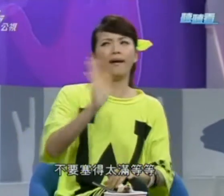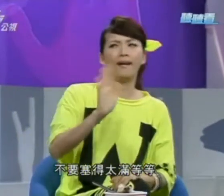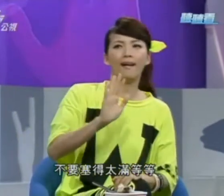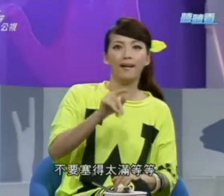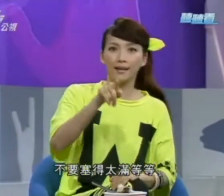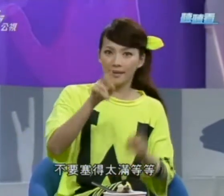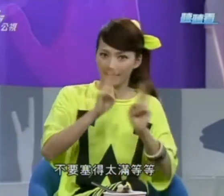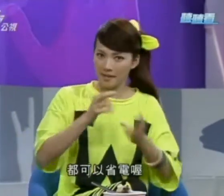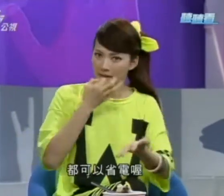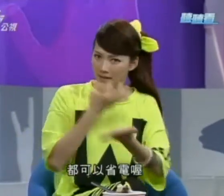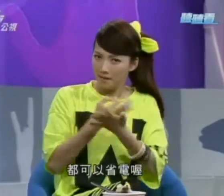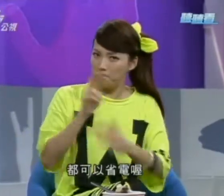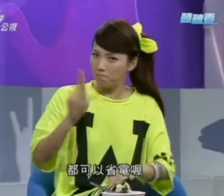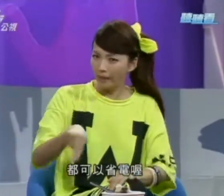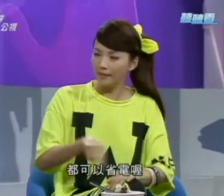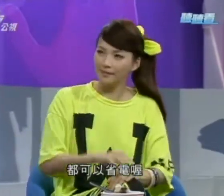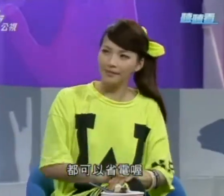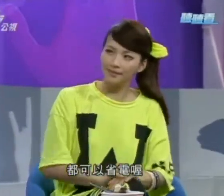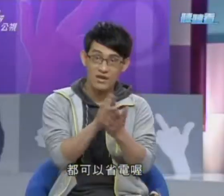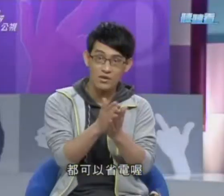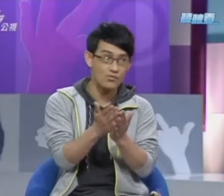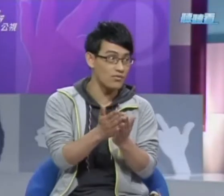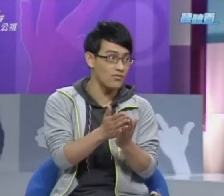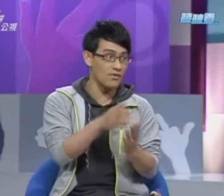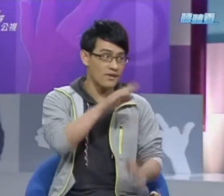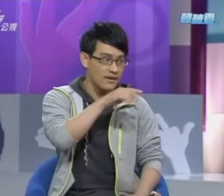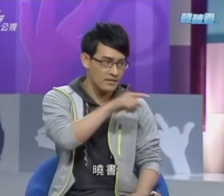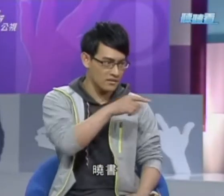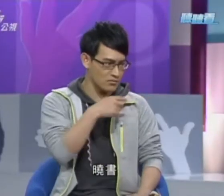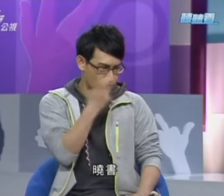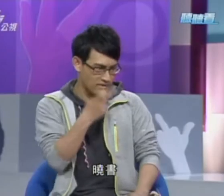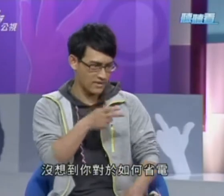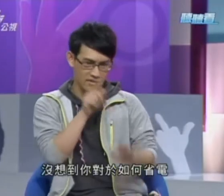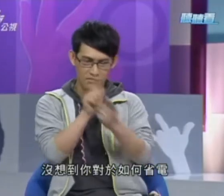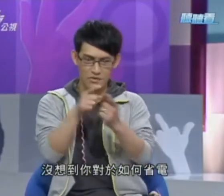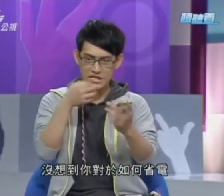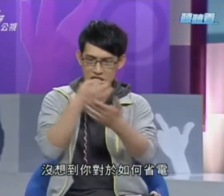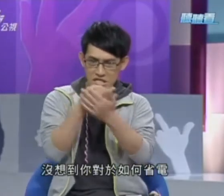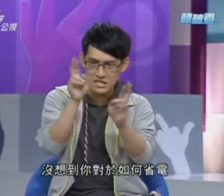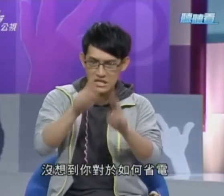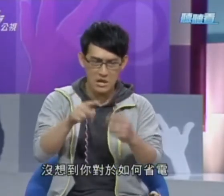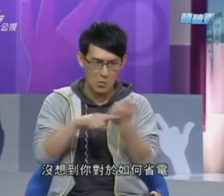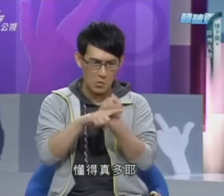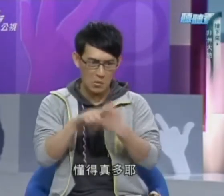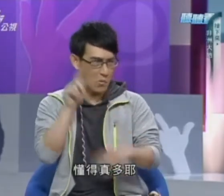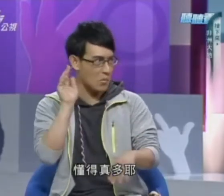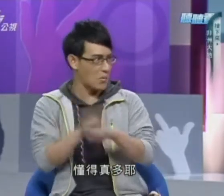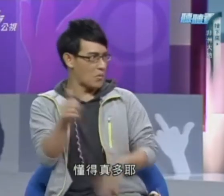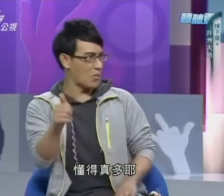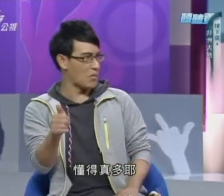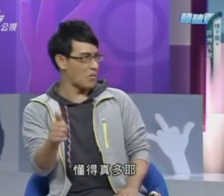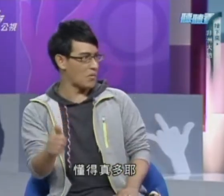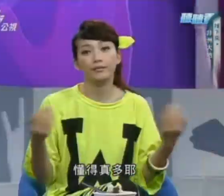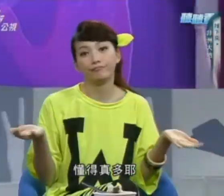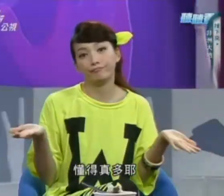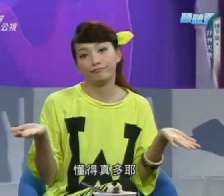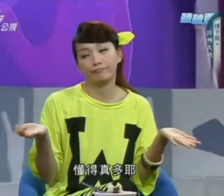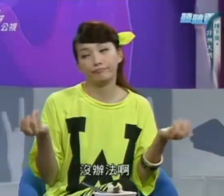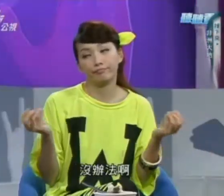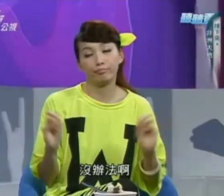满等等，都可以省电哦。 哇，小叔啊，没想到你对于如何省电懂得真多哎。 没办法